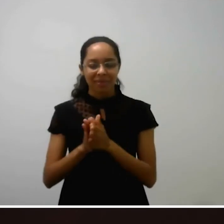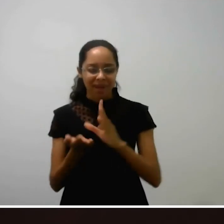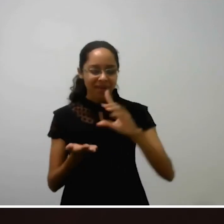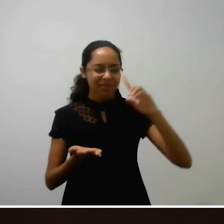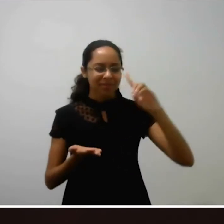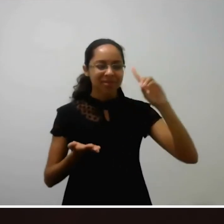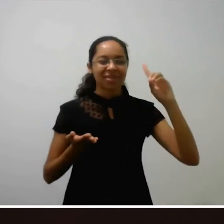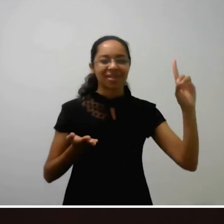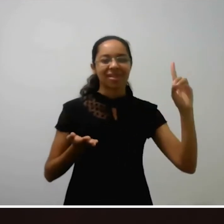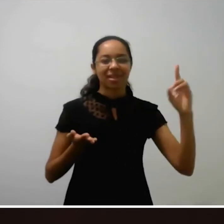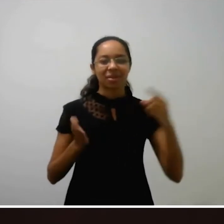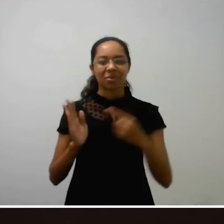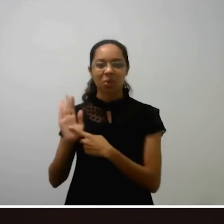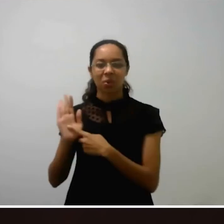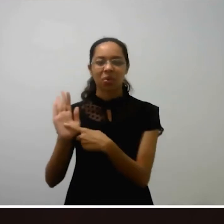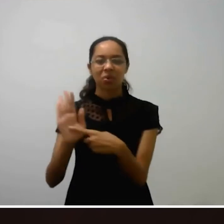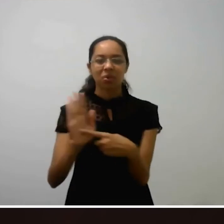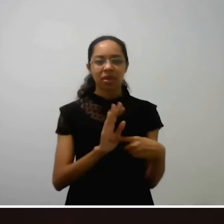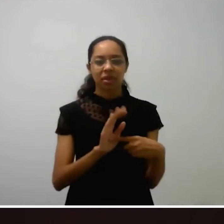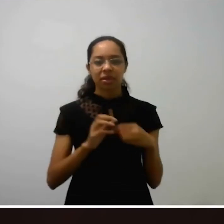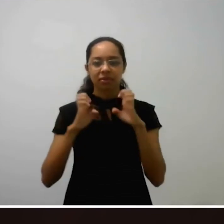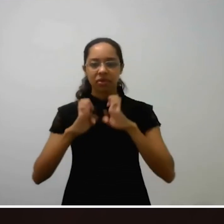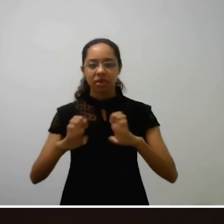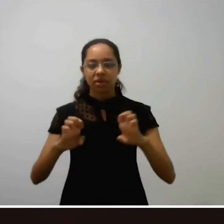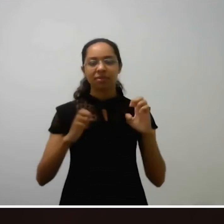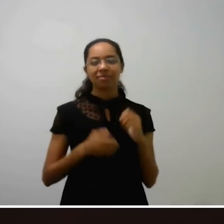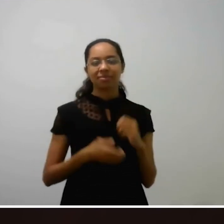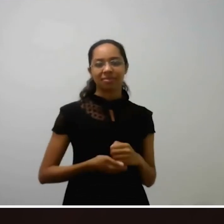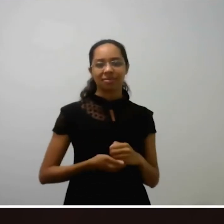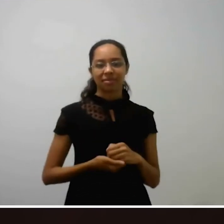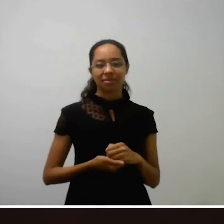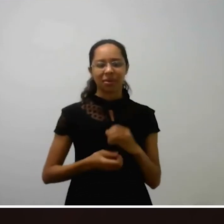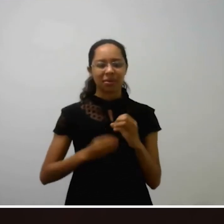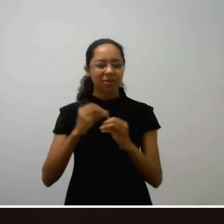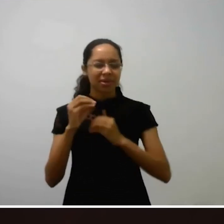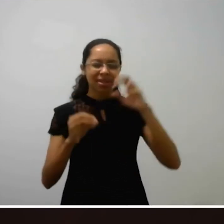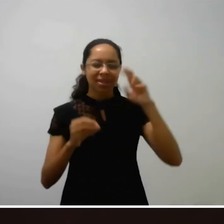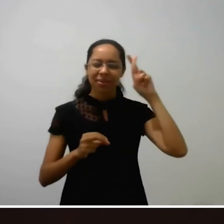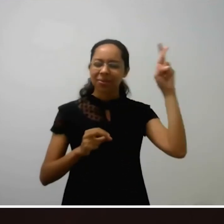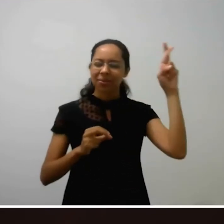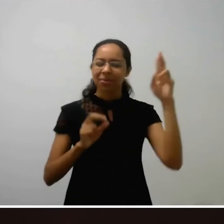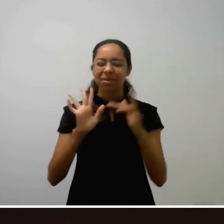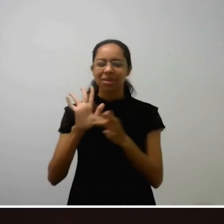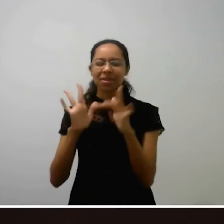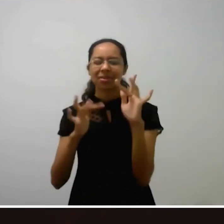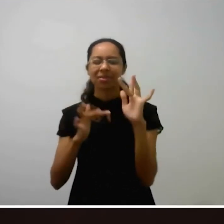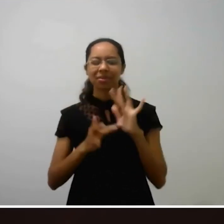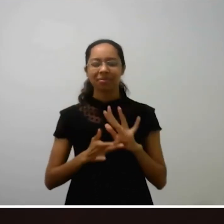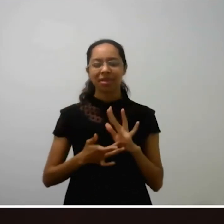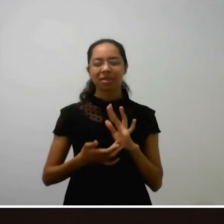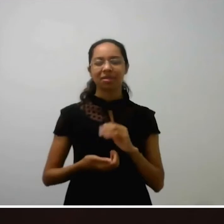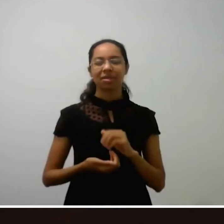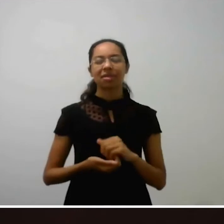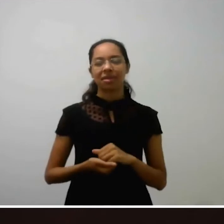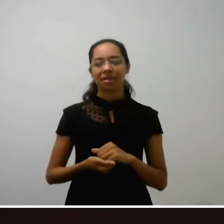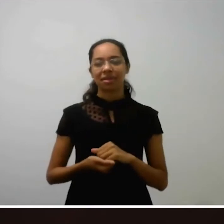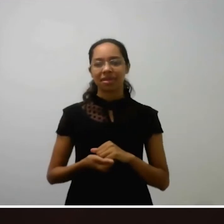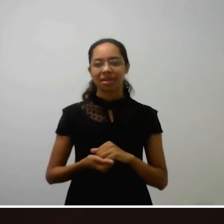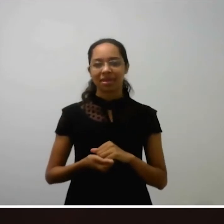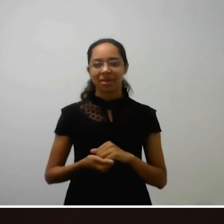palavra de Deus, né? Ó Senhor Jesus. Ó, essa semana vocês têm que arrasar,